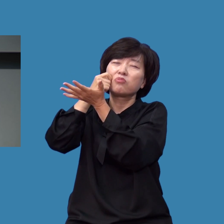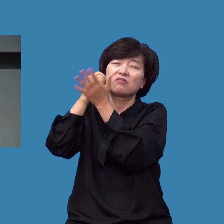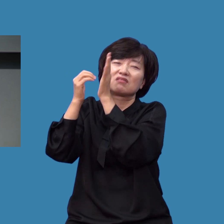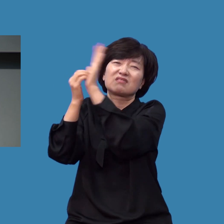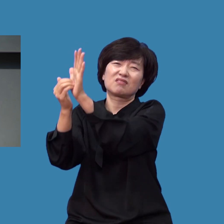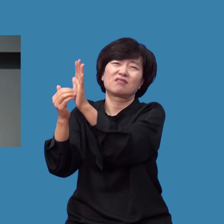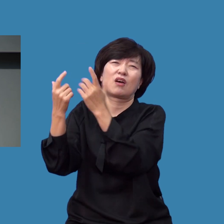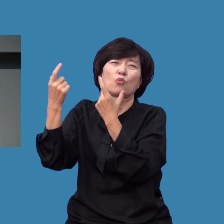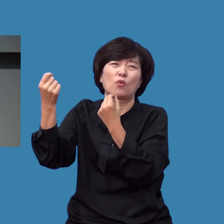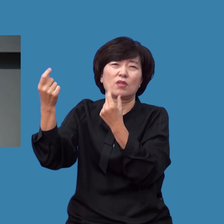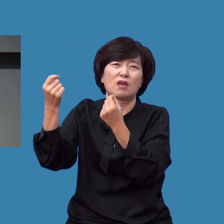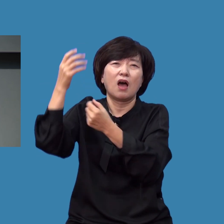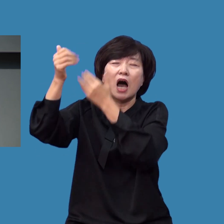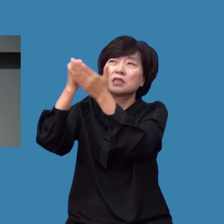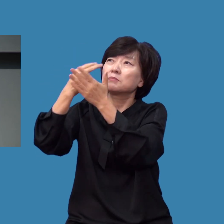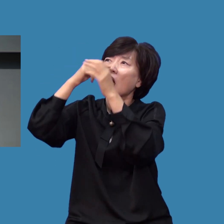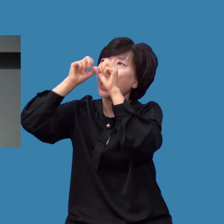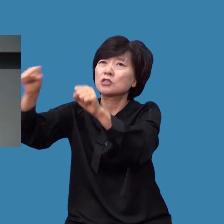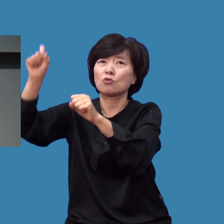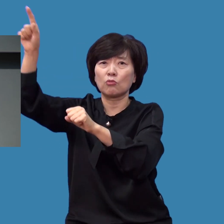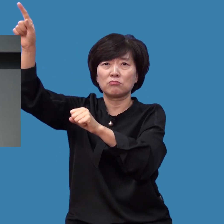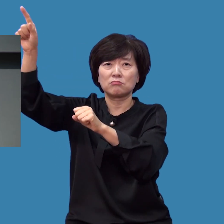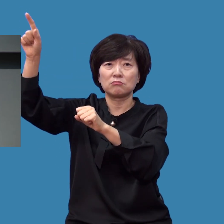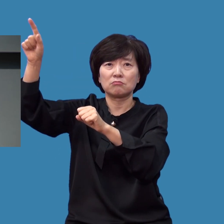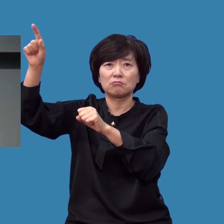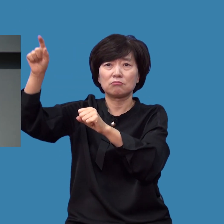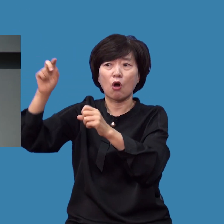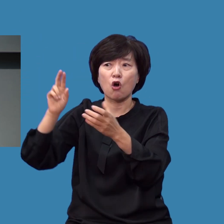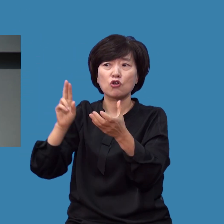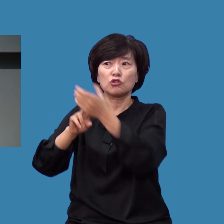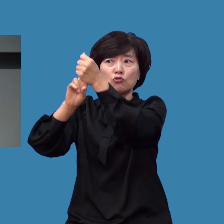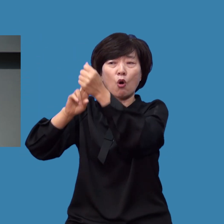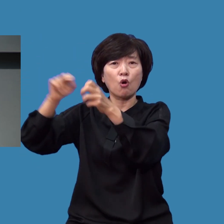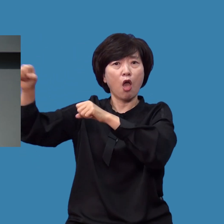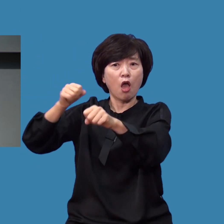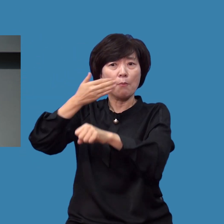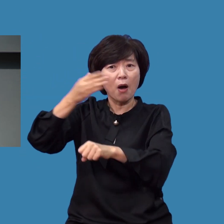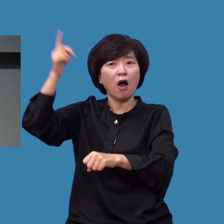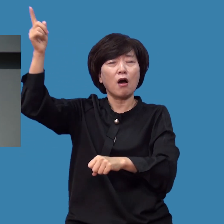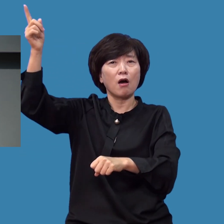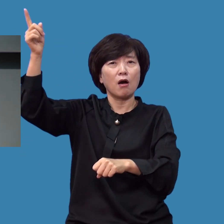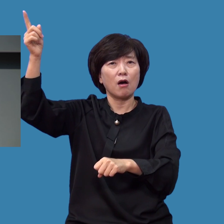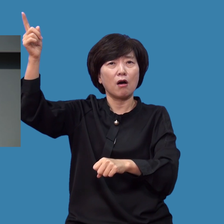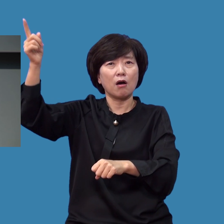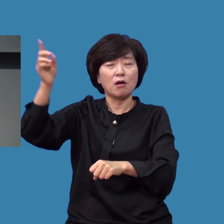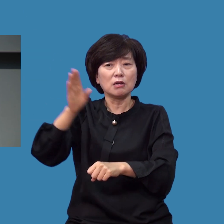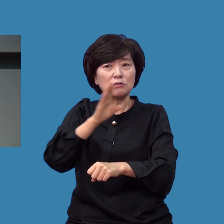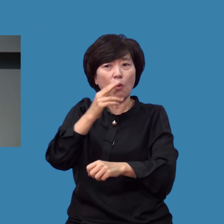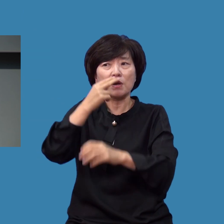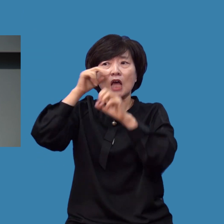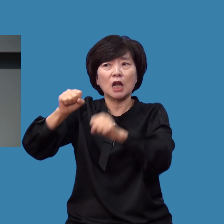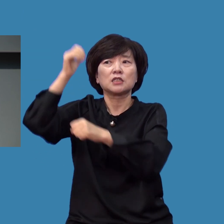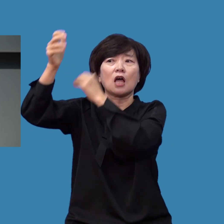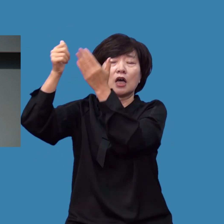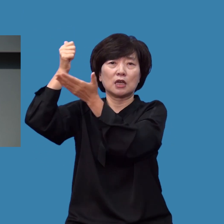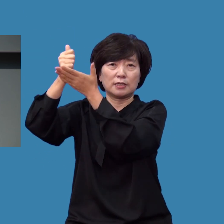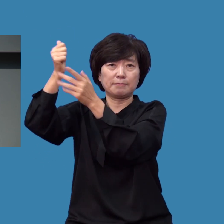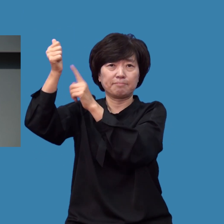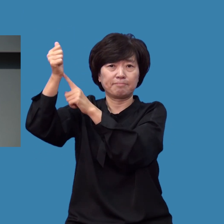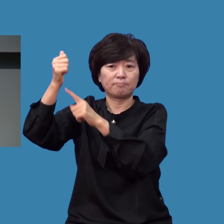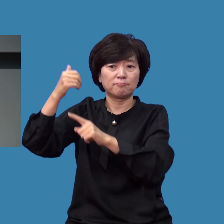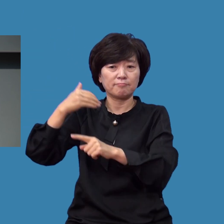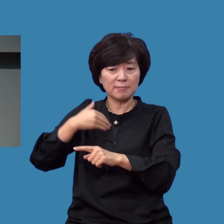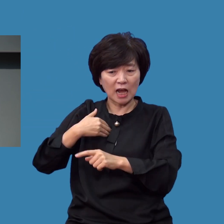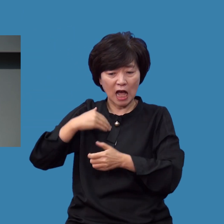정말 하나님이 살아계시다면 초자연적인 역사를 행하시겠지. 정말 살아계시다면 우리가 제한된 방식으로만 역사해야